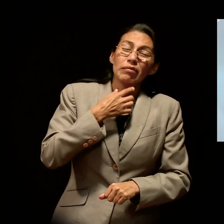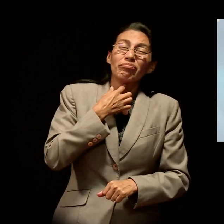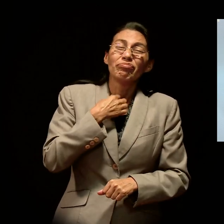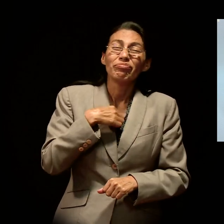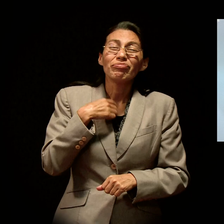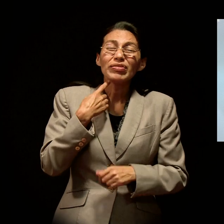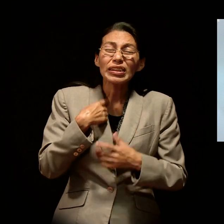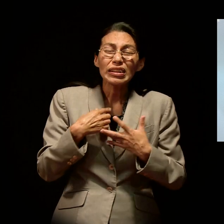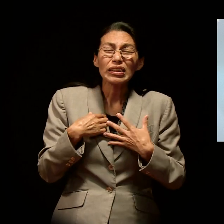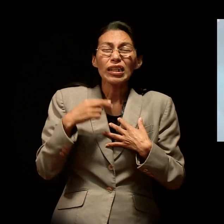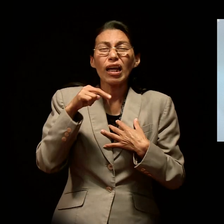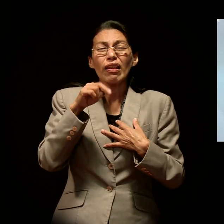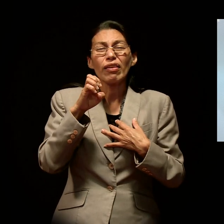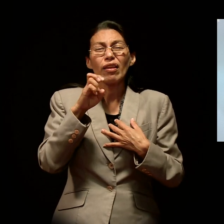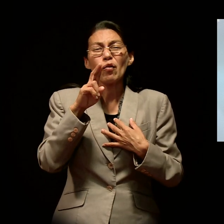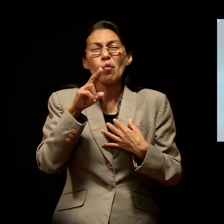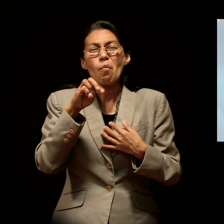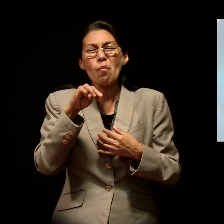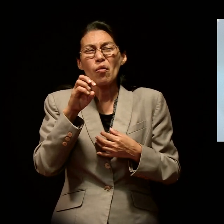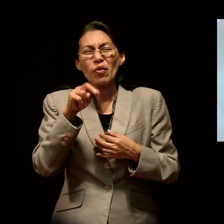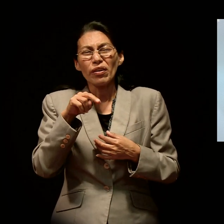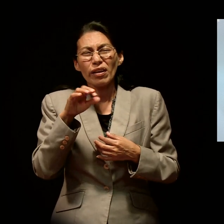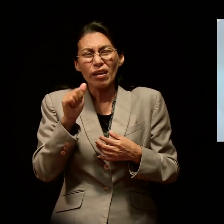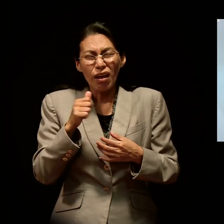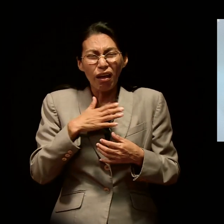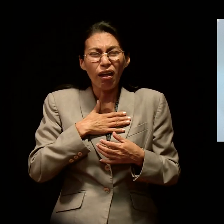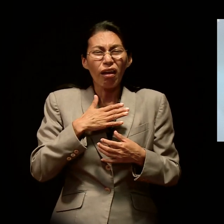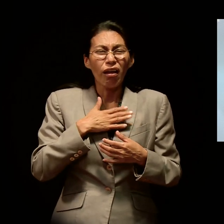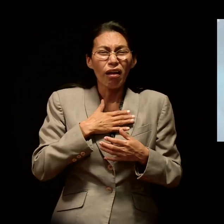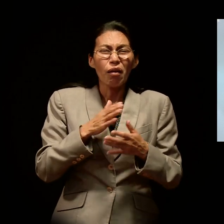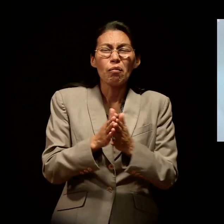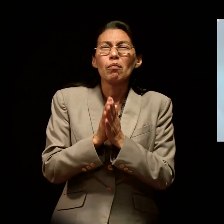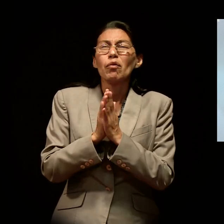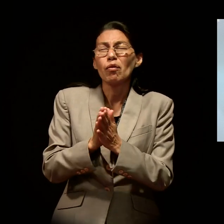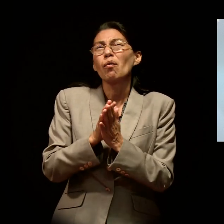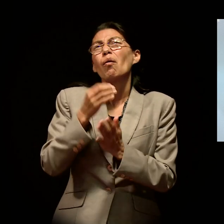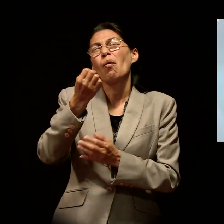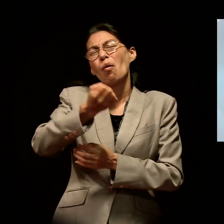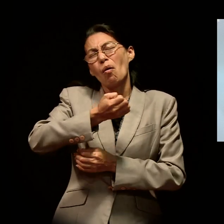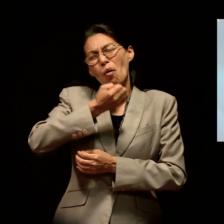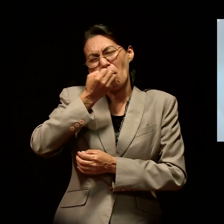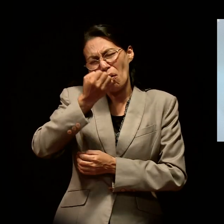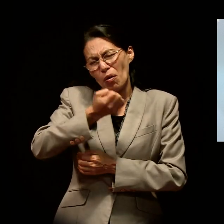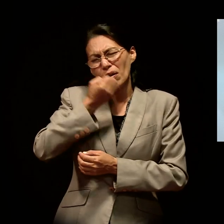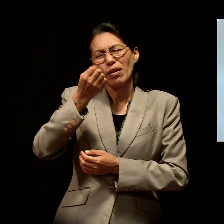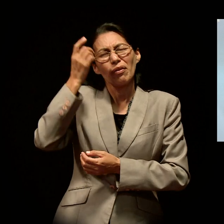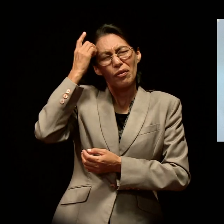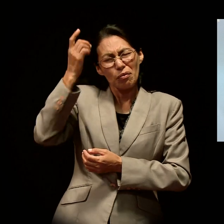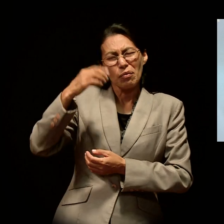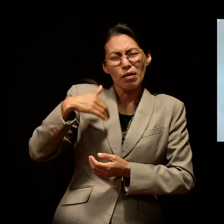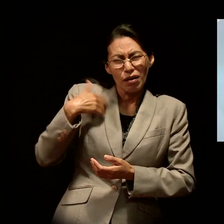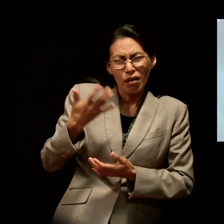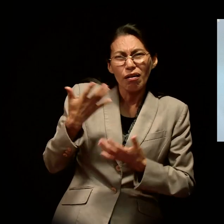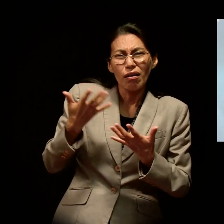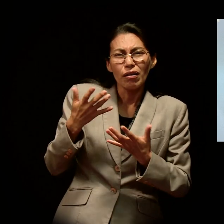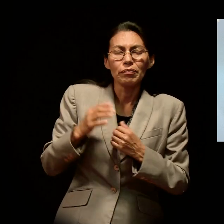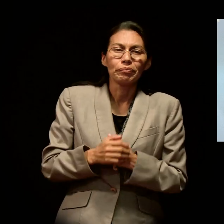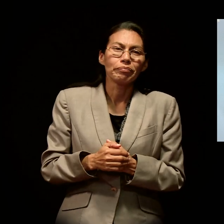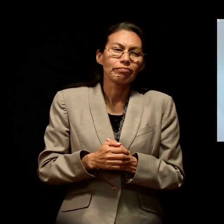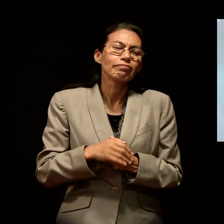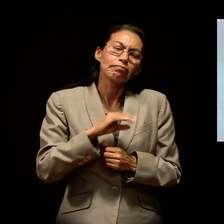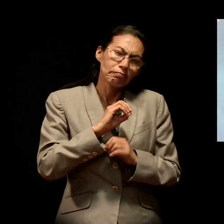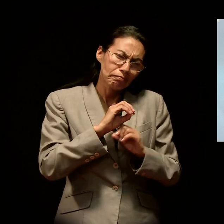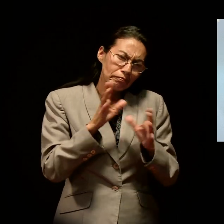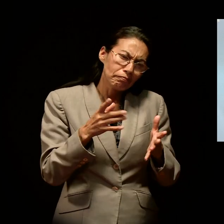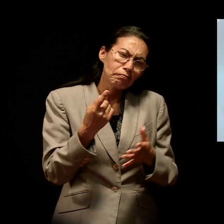tiene neumonía y está grave Dios haga un milagro en su vida Lis vamos a estar orando por tu mami que